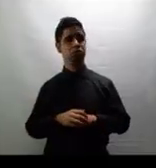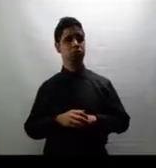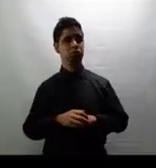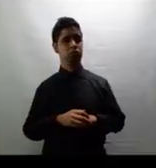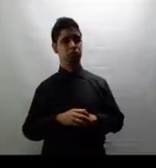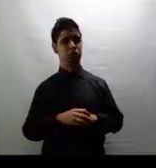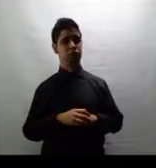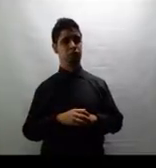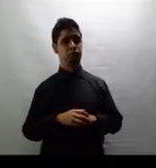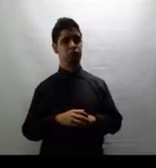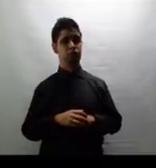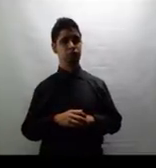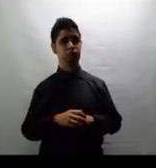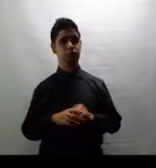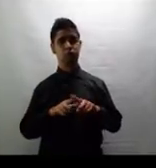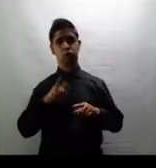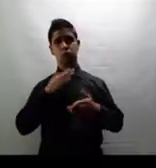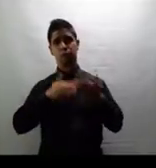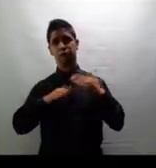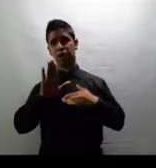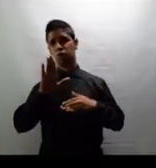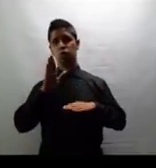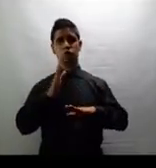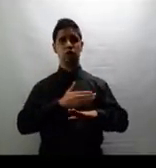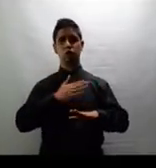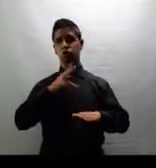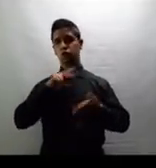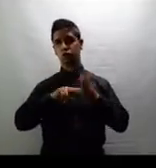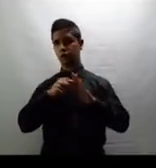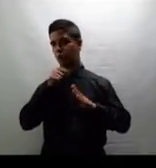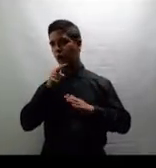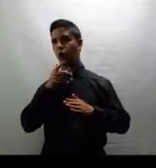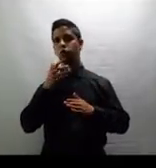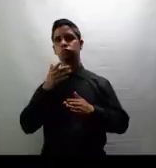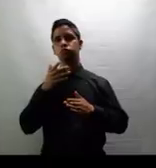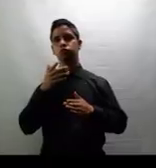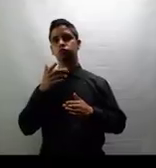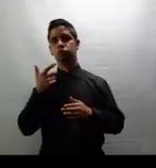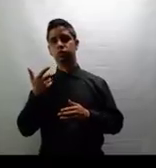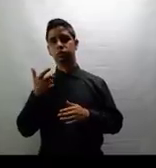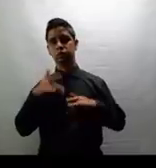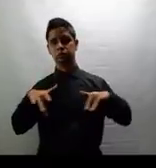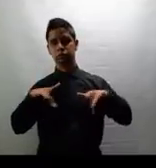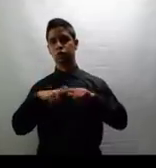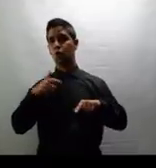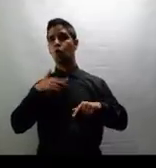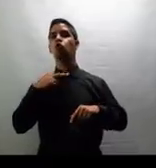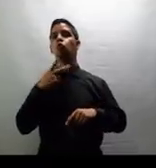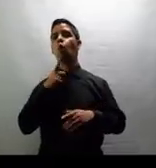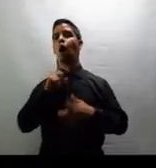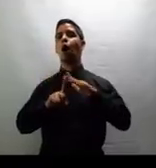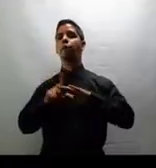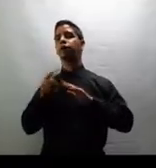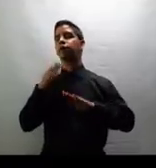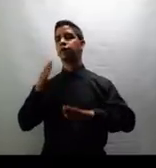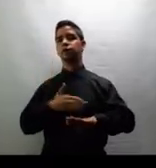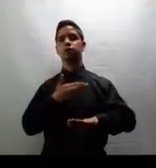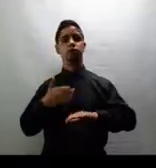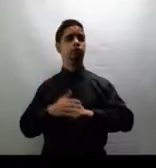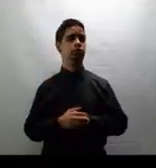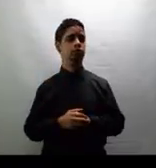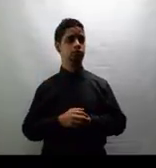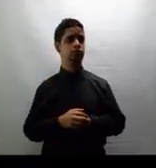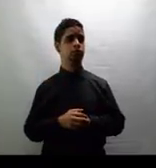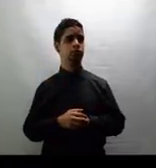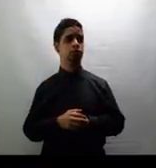la porción de tu canción no es que simplemente grabar un fastidio no eres tú cantando y agarrar la popularidad